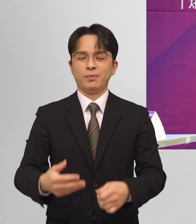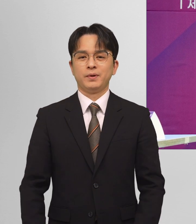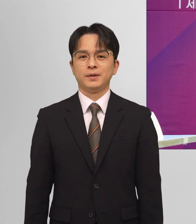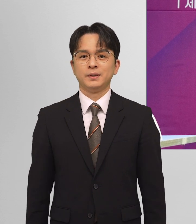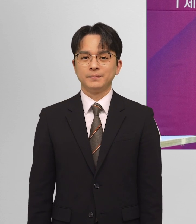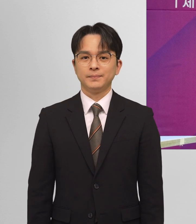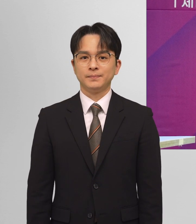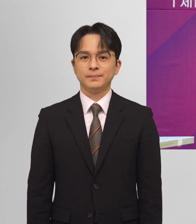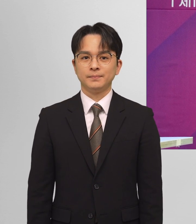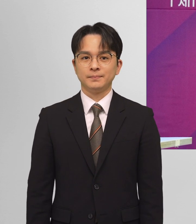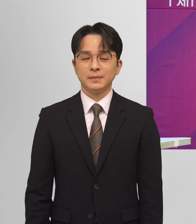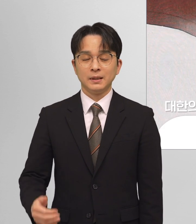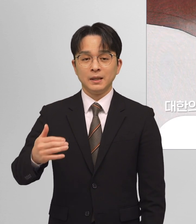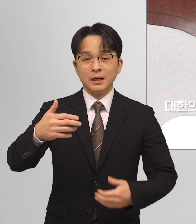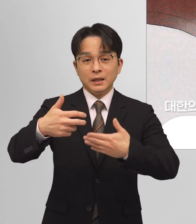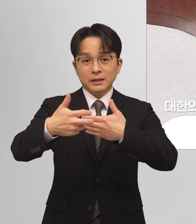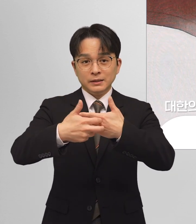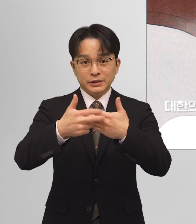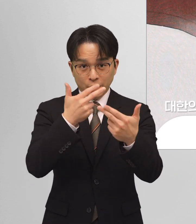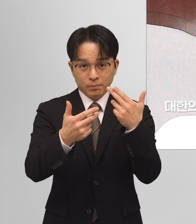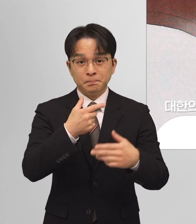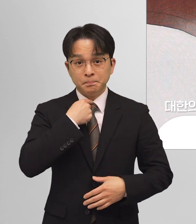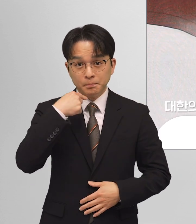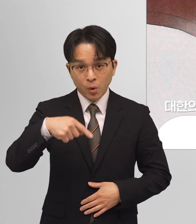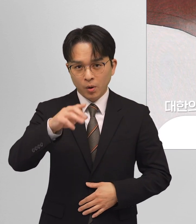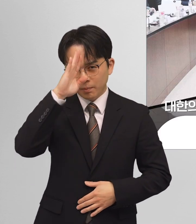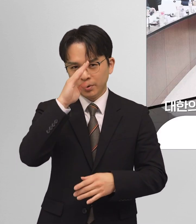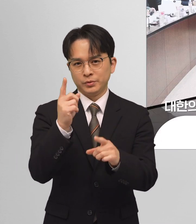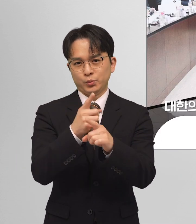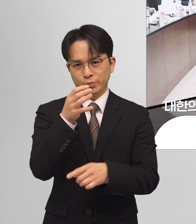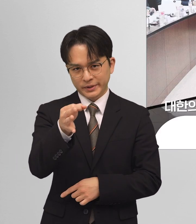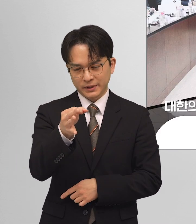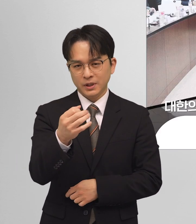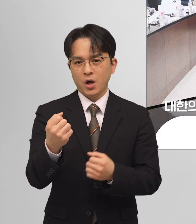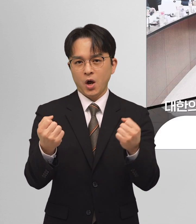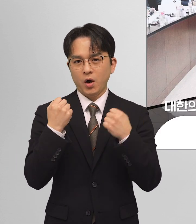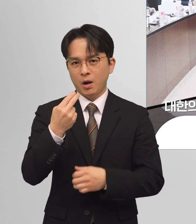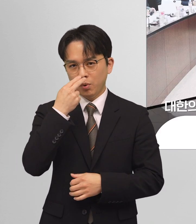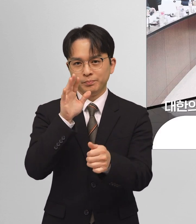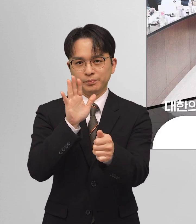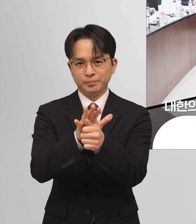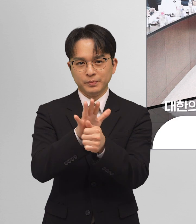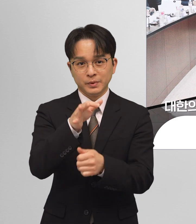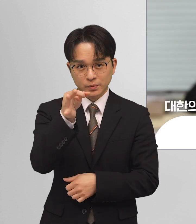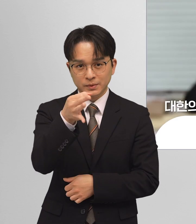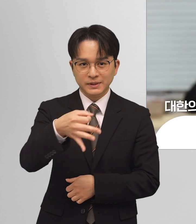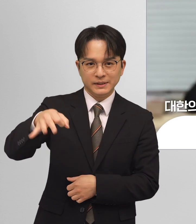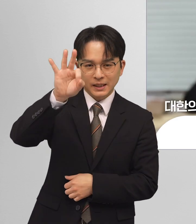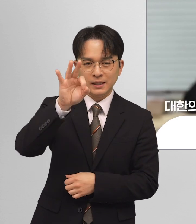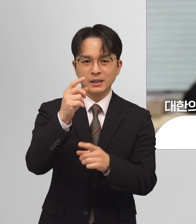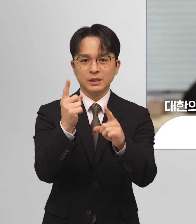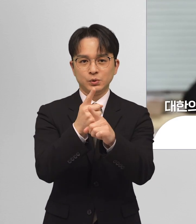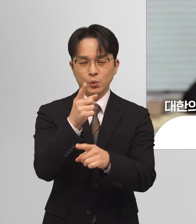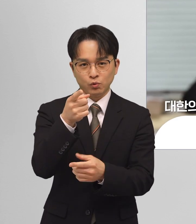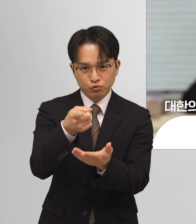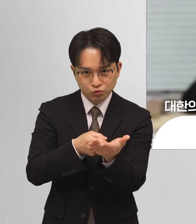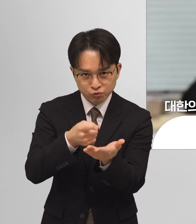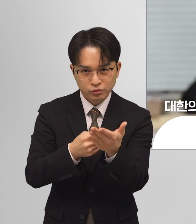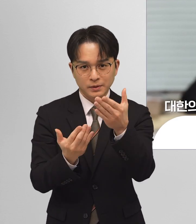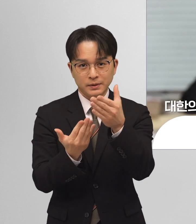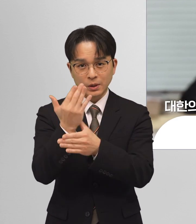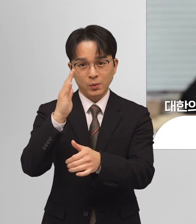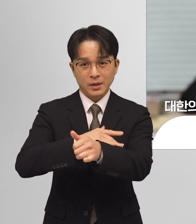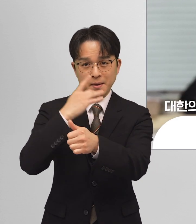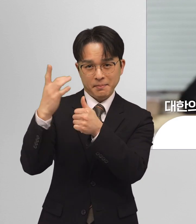28차례에 달하는 논의를 하였습니다. 대한의사협회가 주장하시는 의대 정원 확대의 전제 조건인 수가의 인상, 의료사고